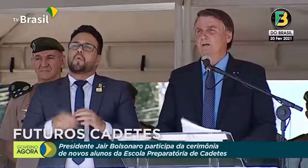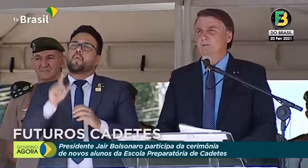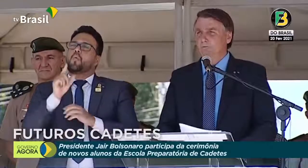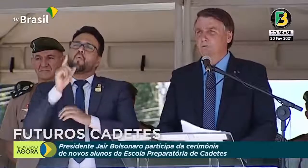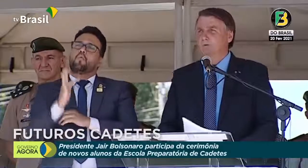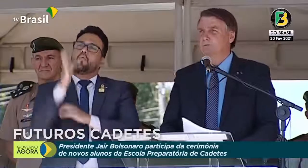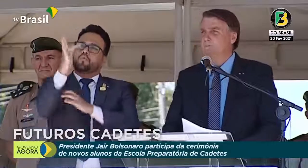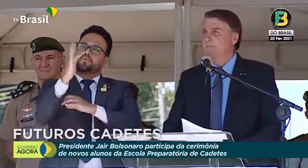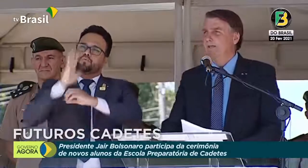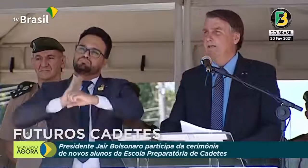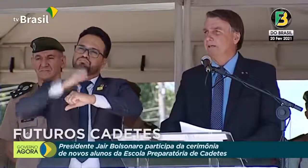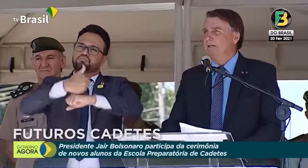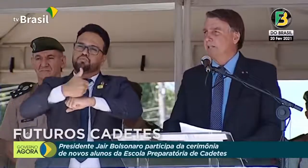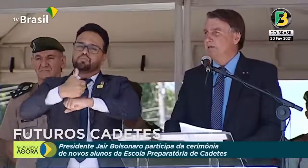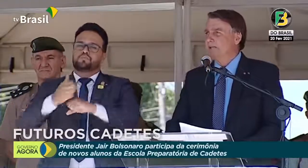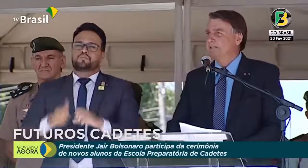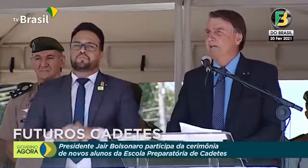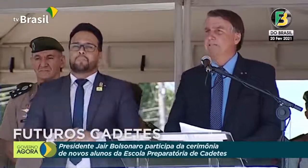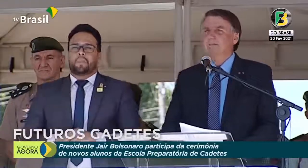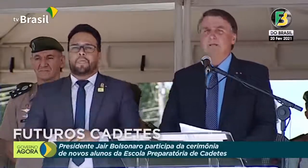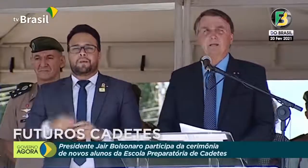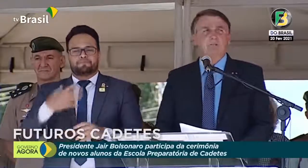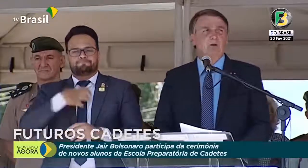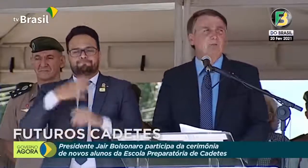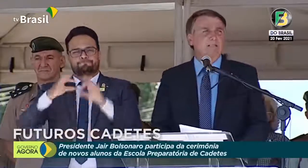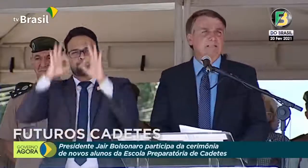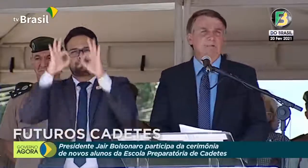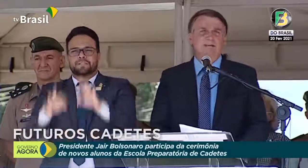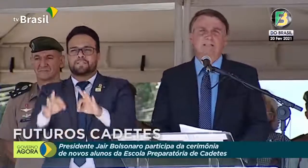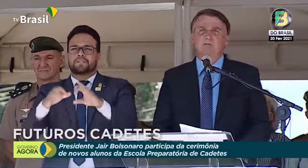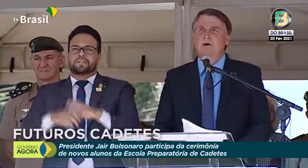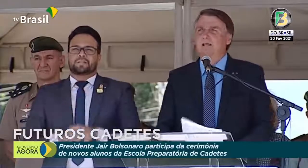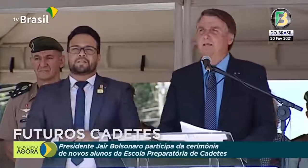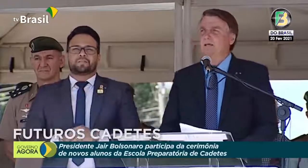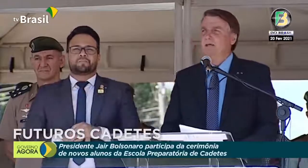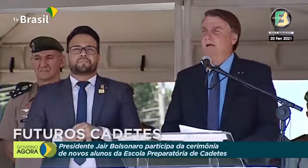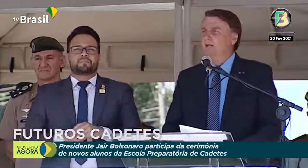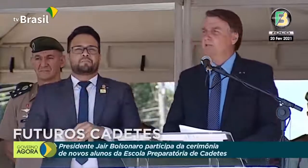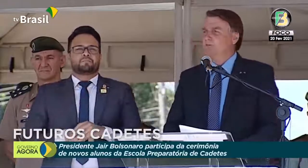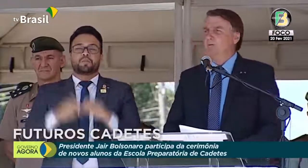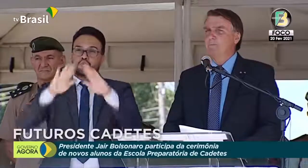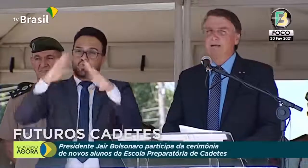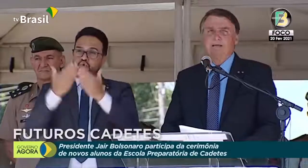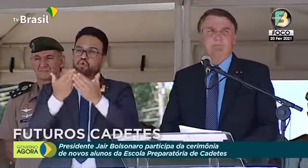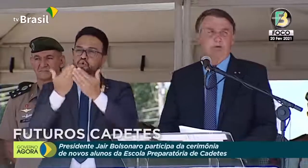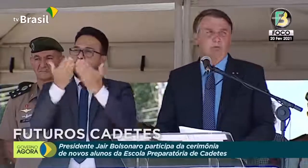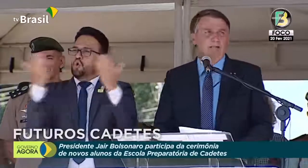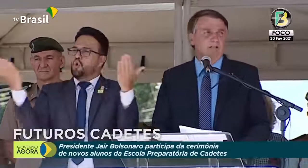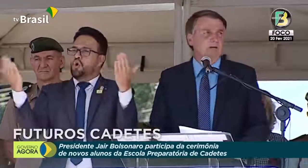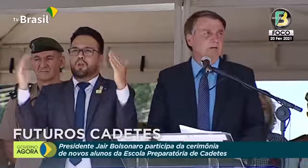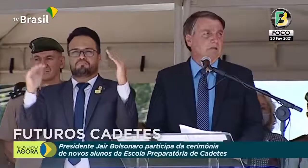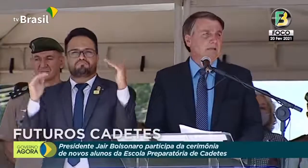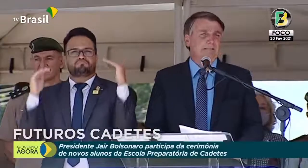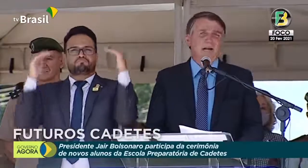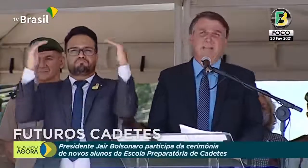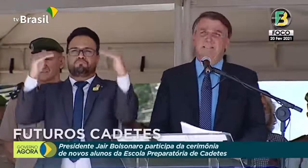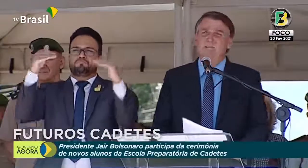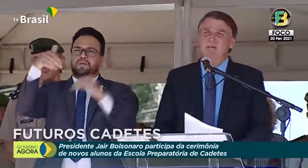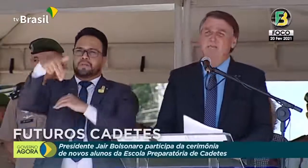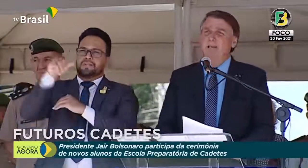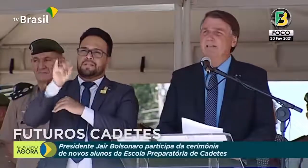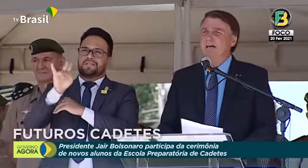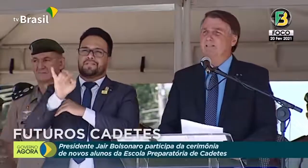substituir no futuro. E tenho certeza, pelo padrão dessa escola, assim como pelo padrão